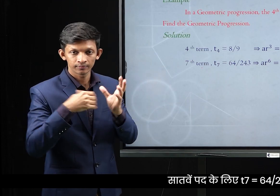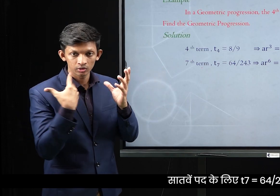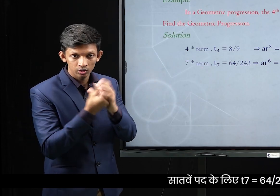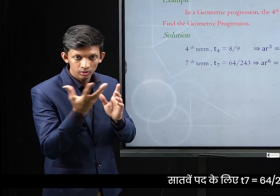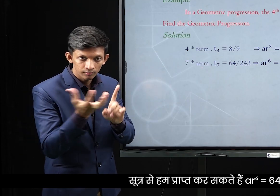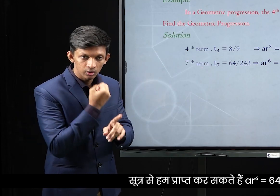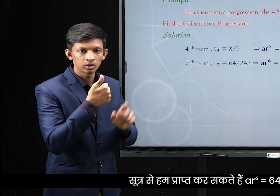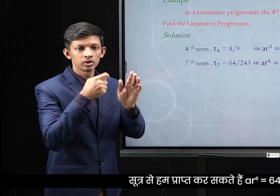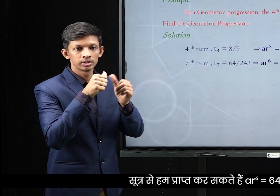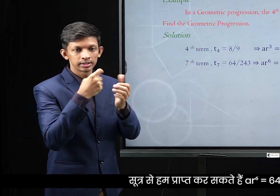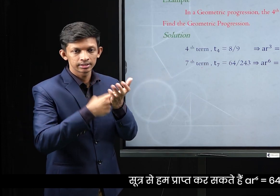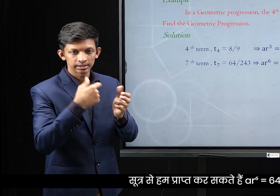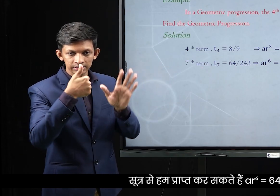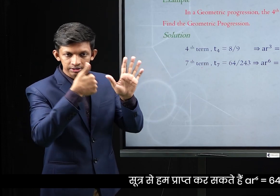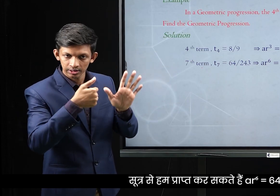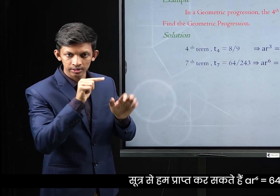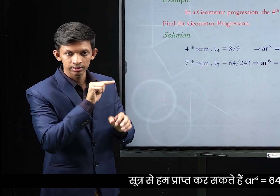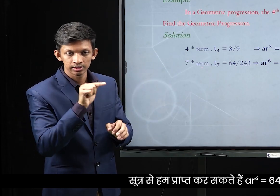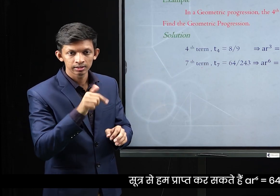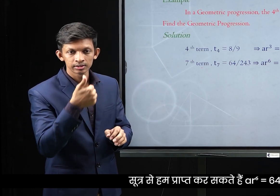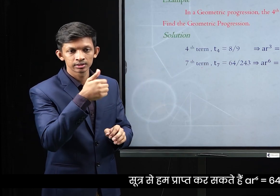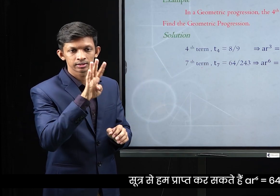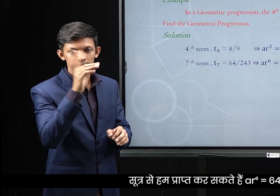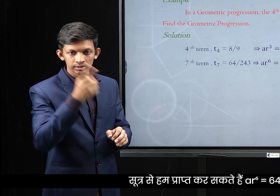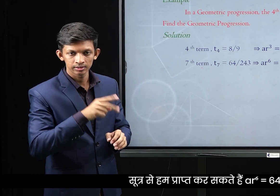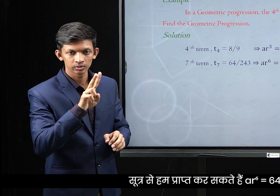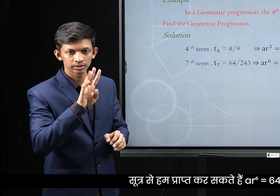64/243। सूत्र से हम प्राप्त कर सकते हैं R इक्वल्स